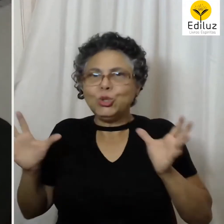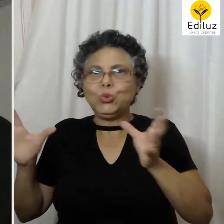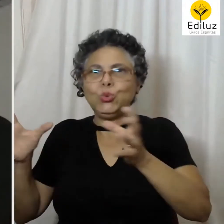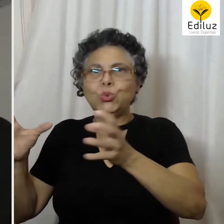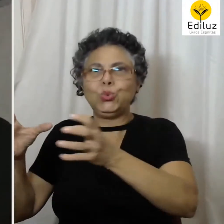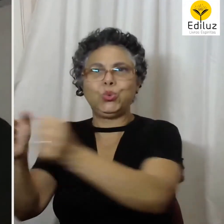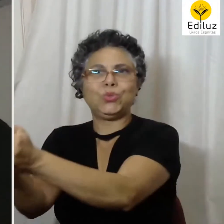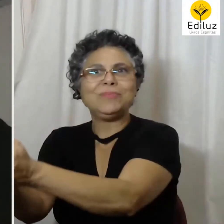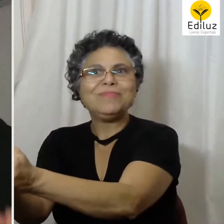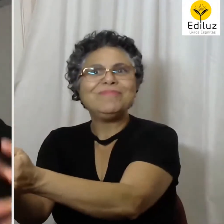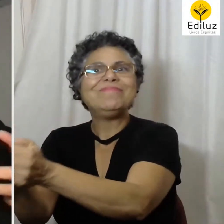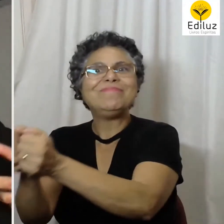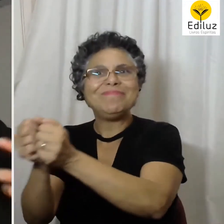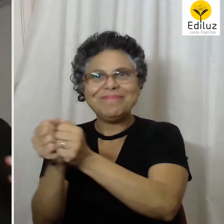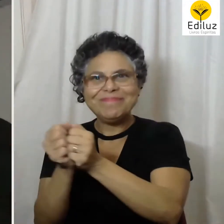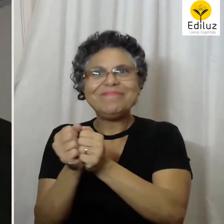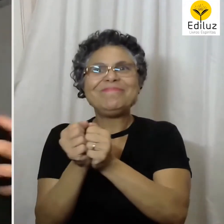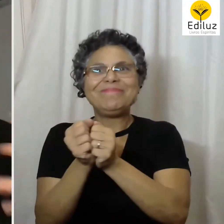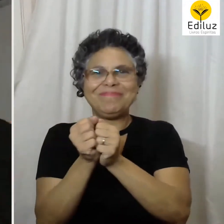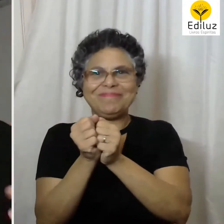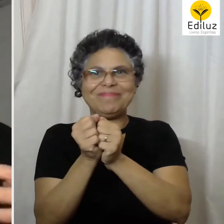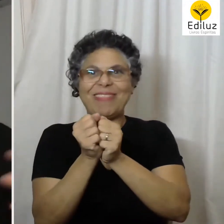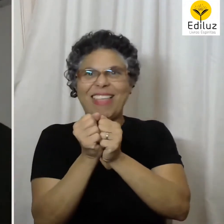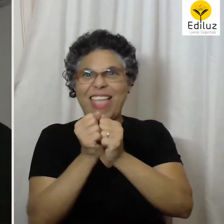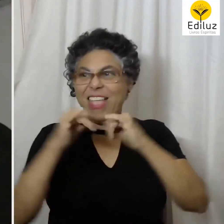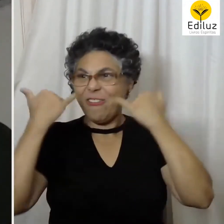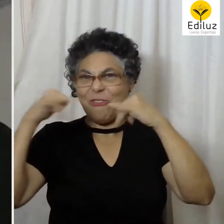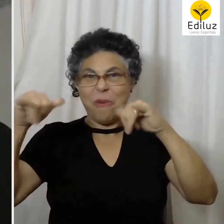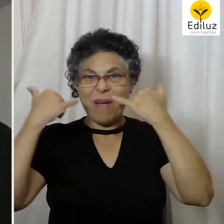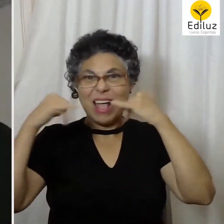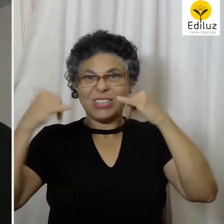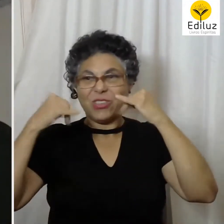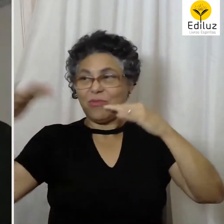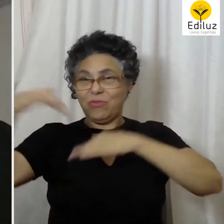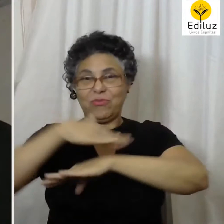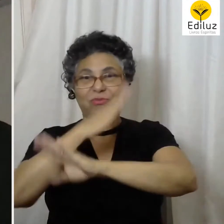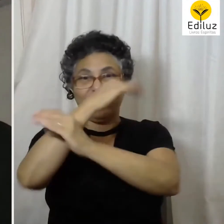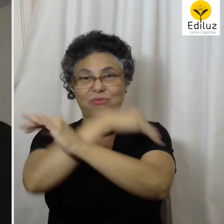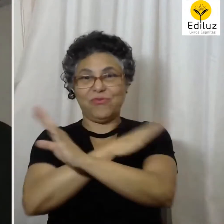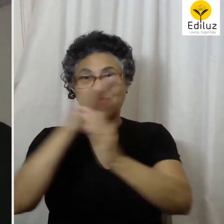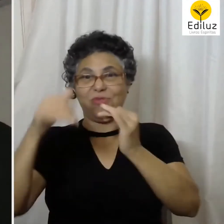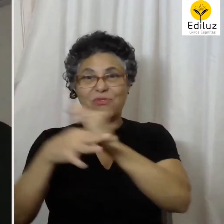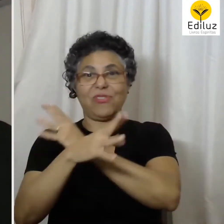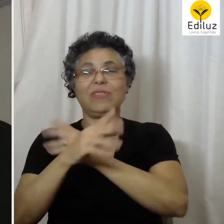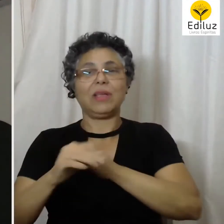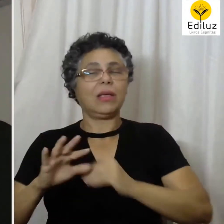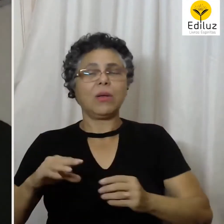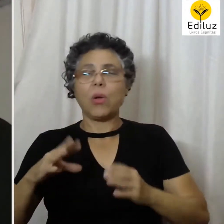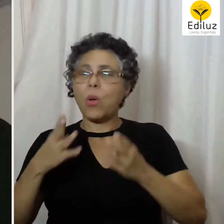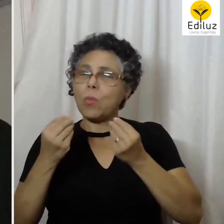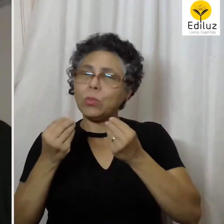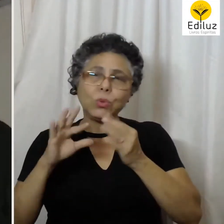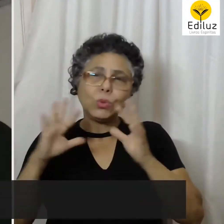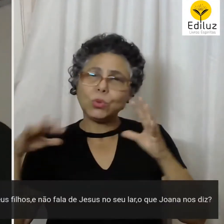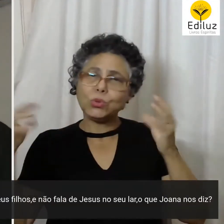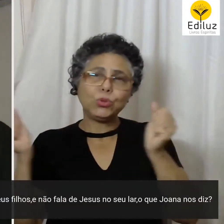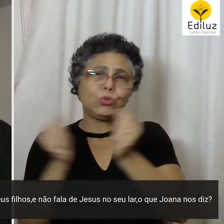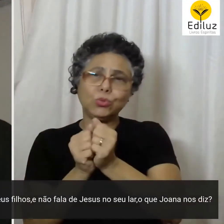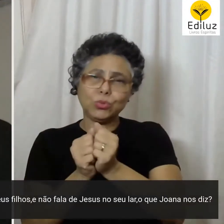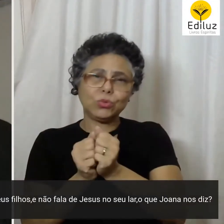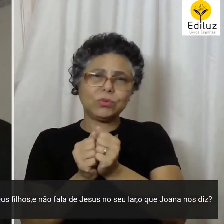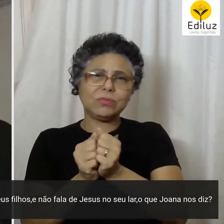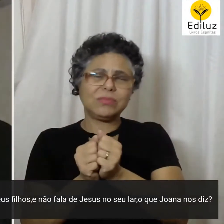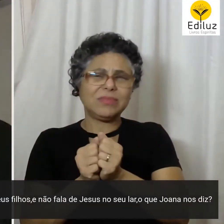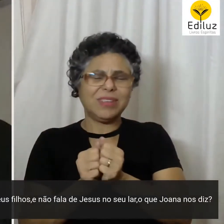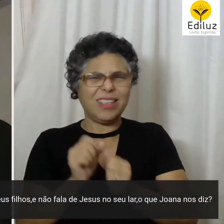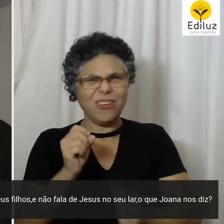isso? Sabe? São essas informações que transitam, como todas as outras, né? Eu não sei se eu consegui